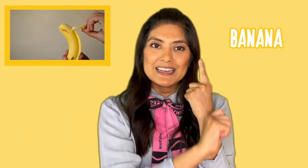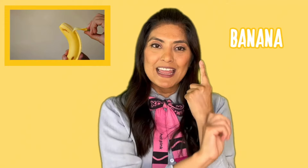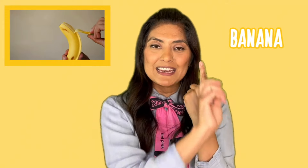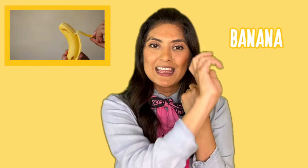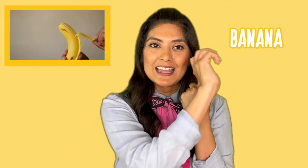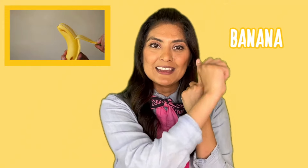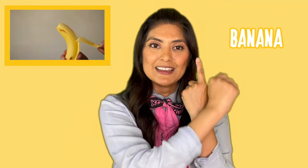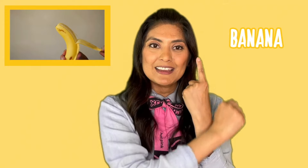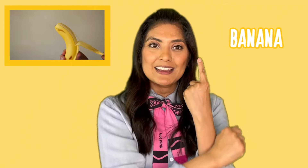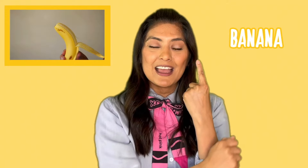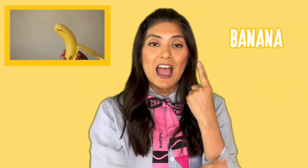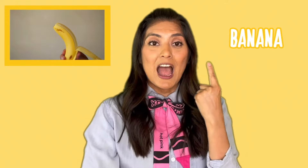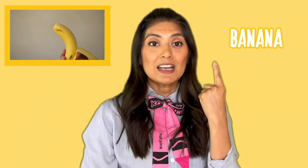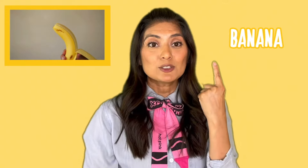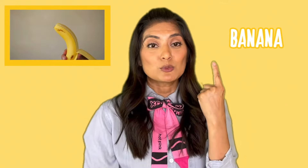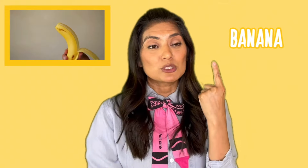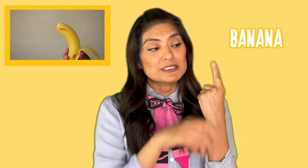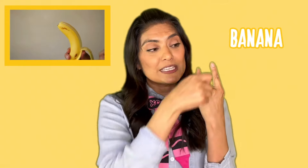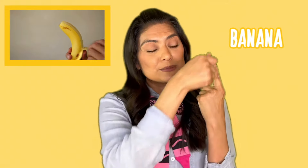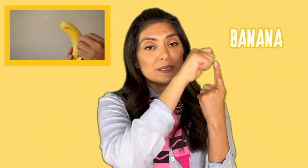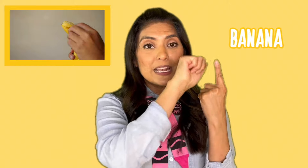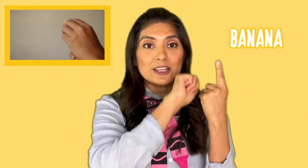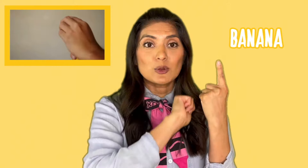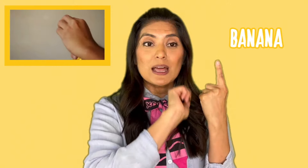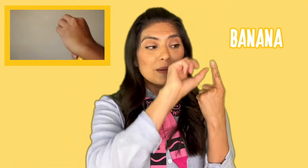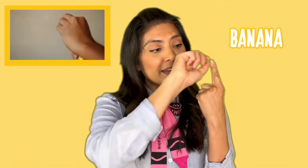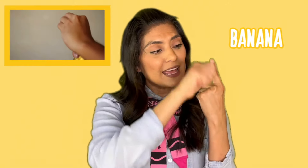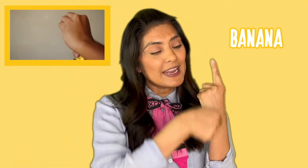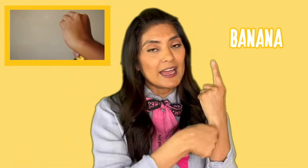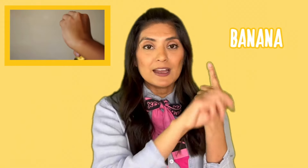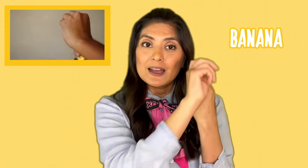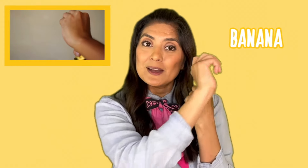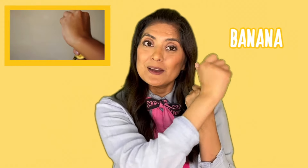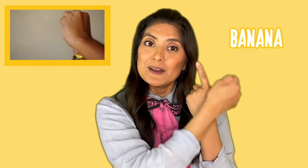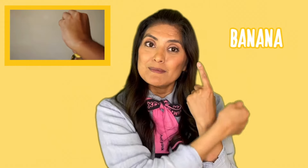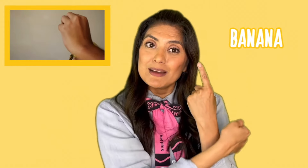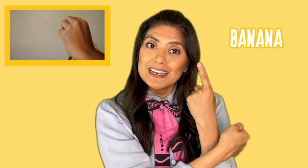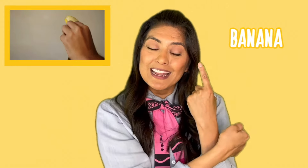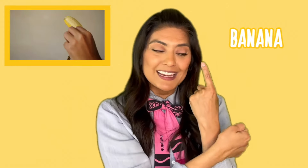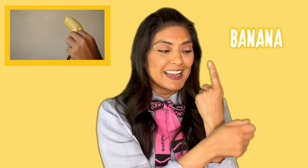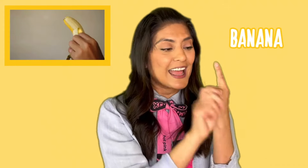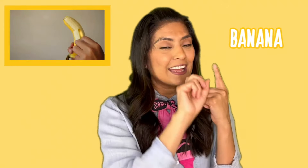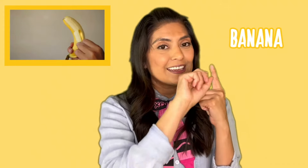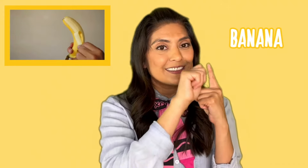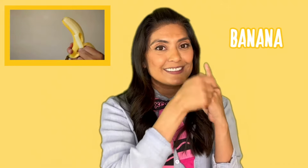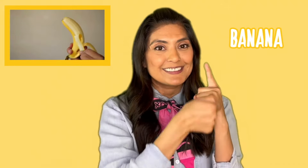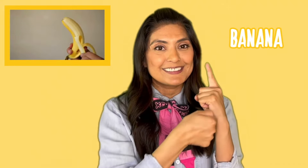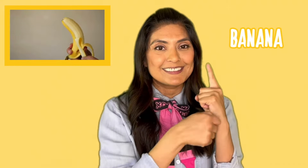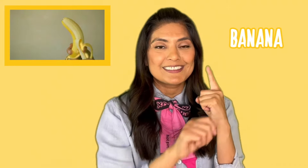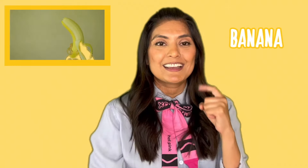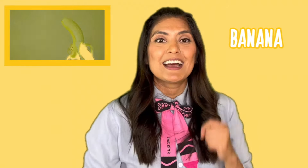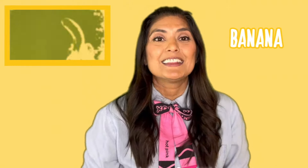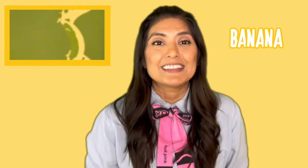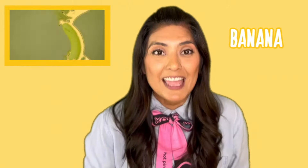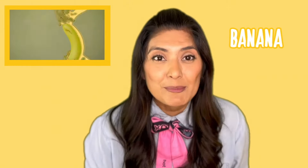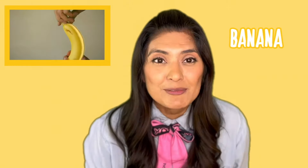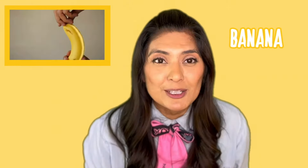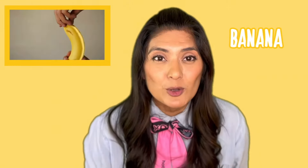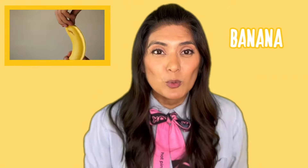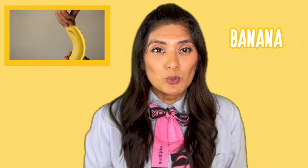Banana. Haz como que estás pelando la banana. Banana. Déjame ver cómo